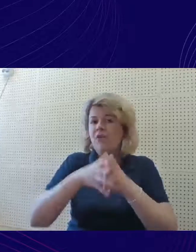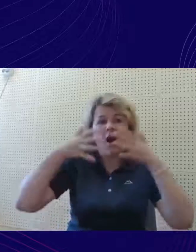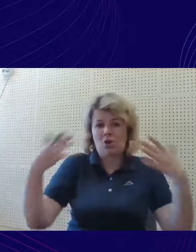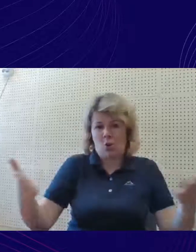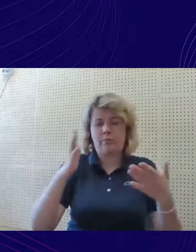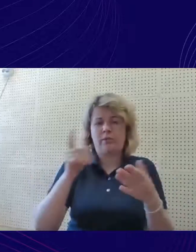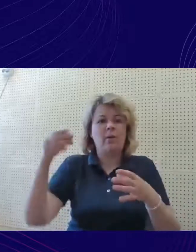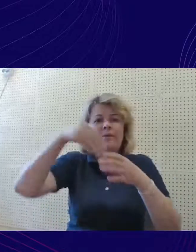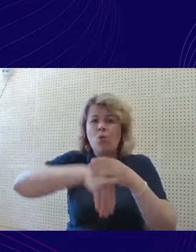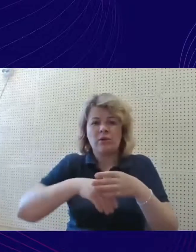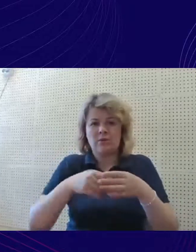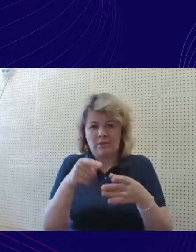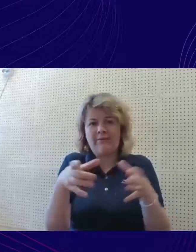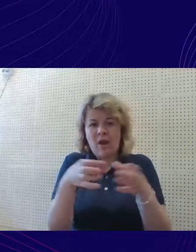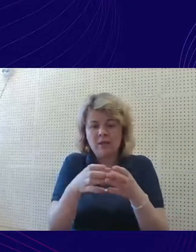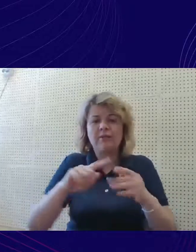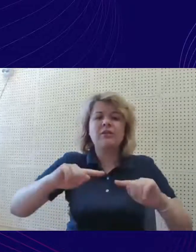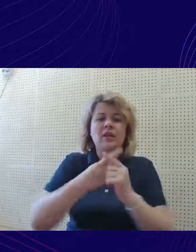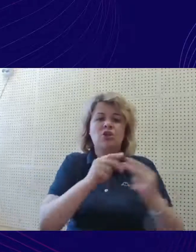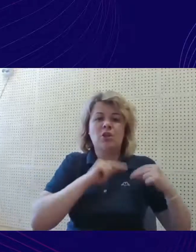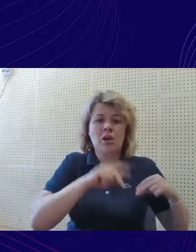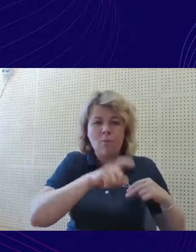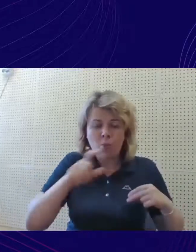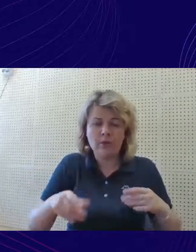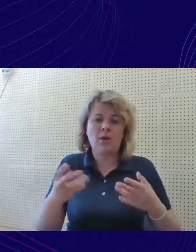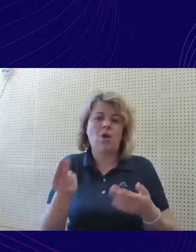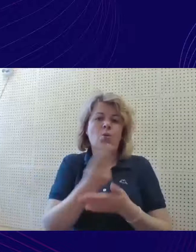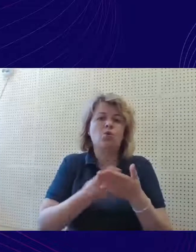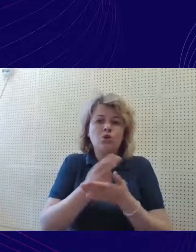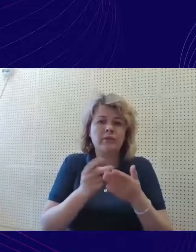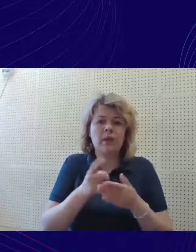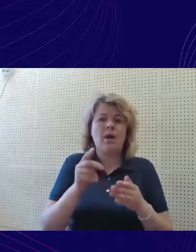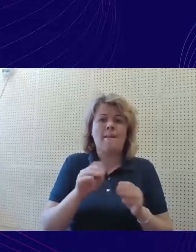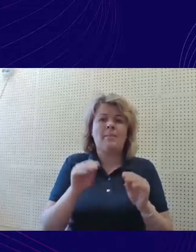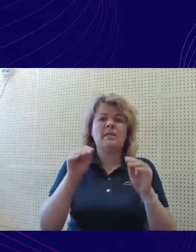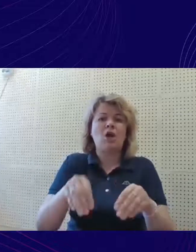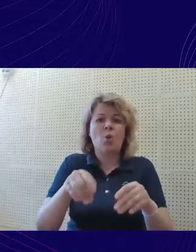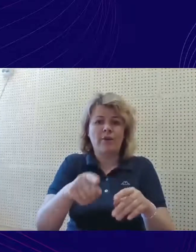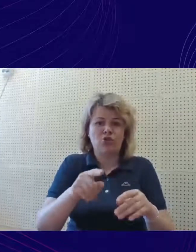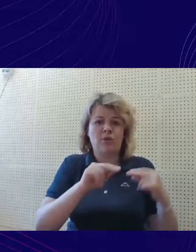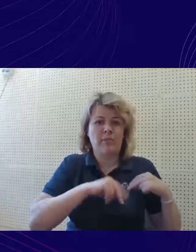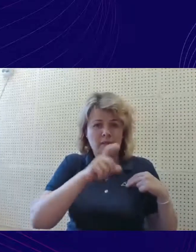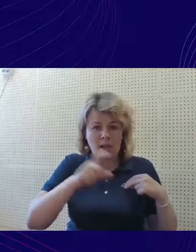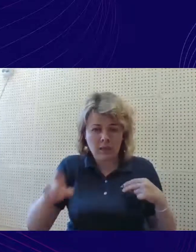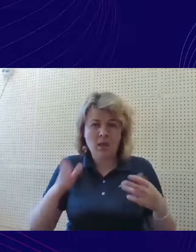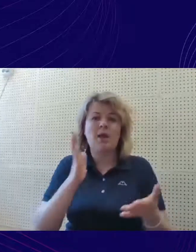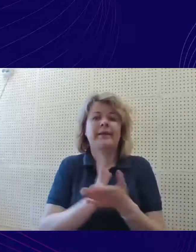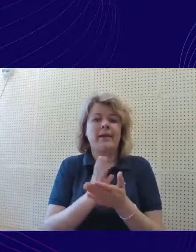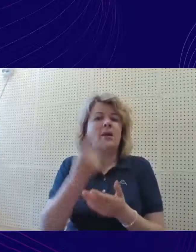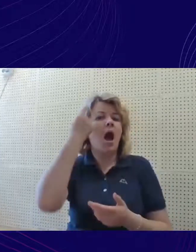есть художественно-постановочный персонал, а есть те, кто считаются авторами проекта, да, те,